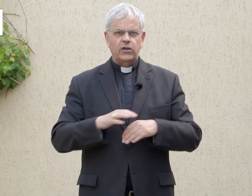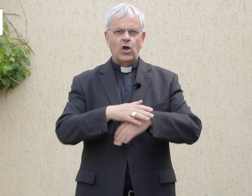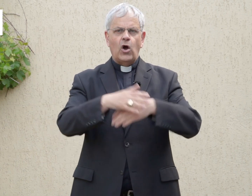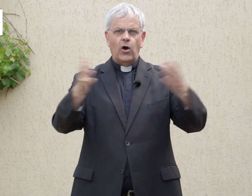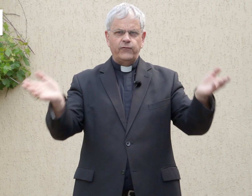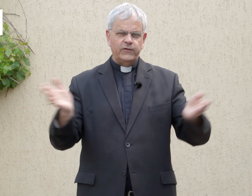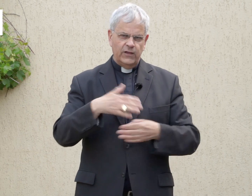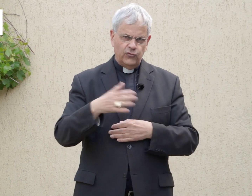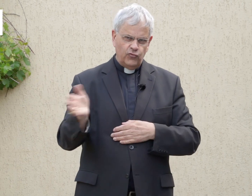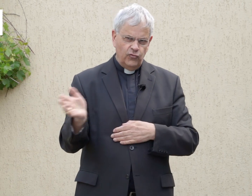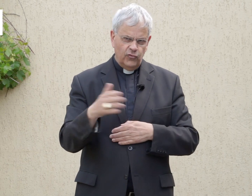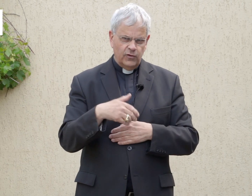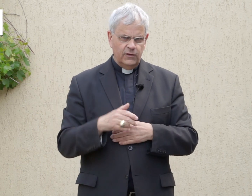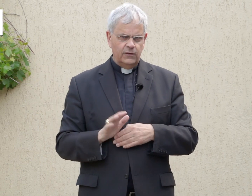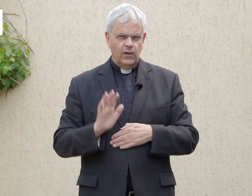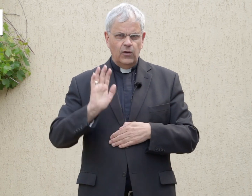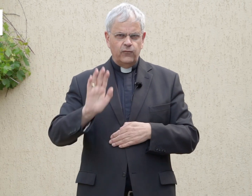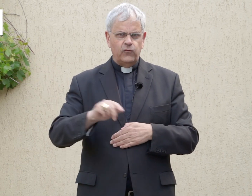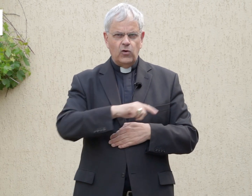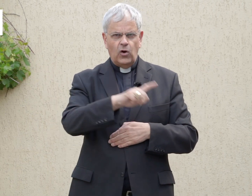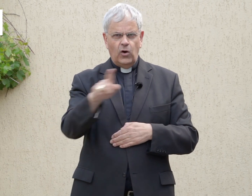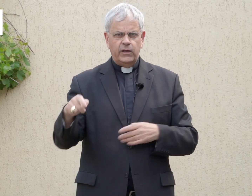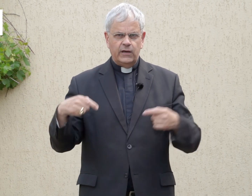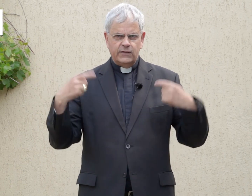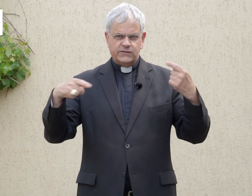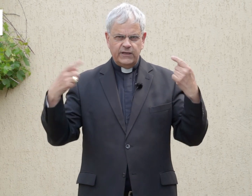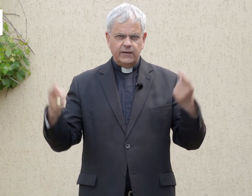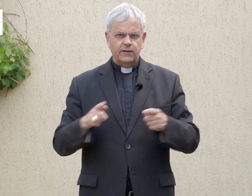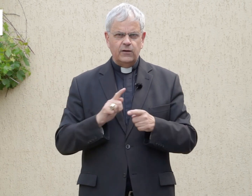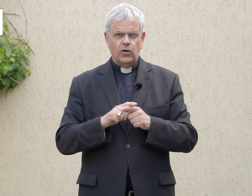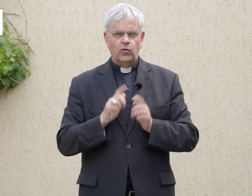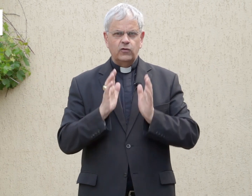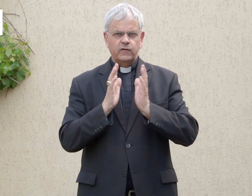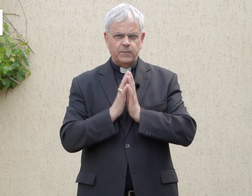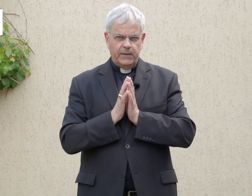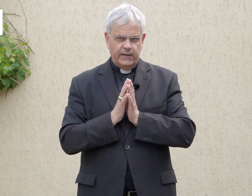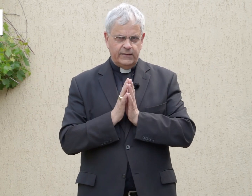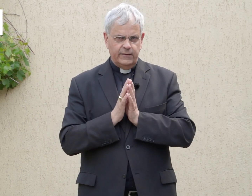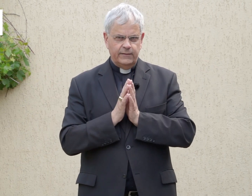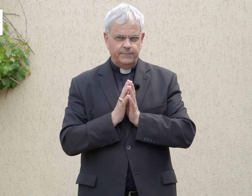euch offene Türen für euer Singen und Beten.